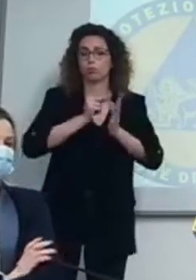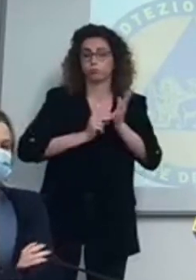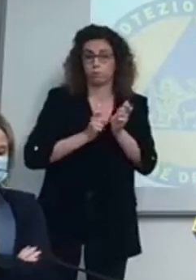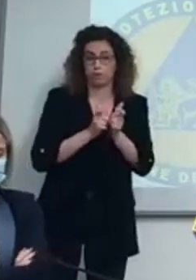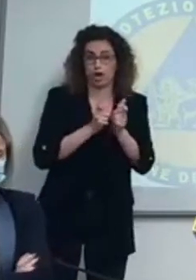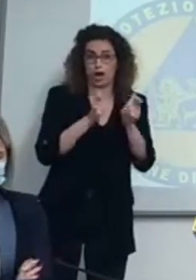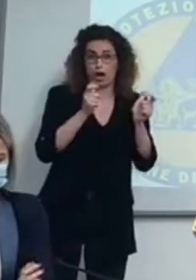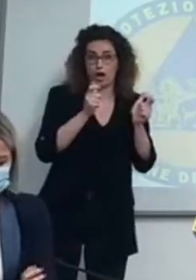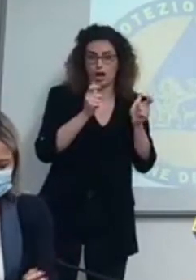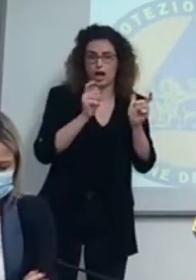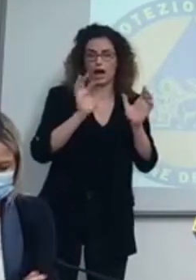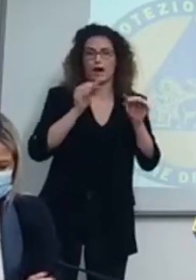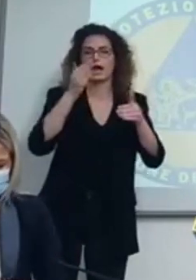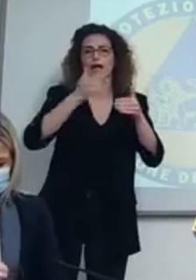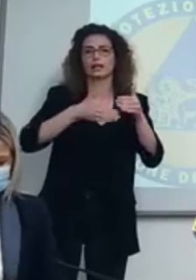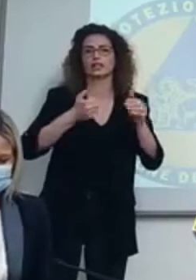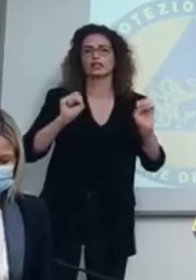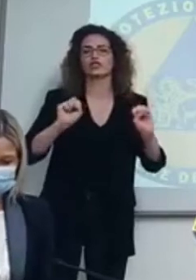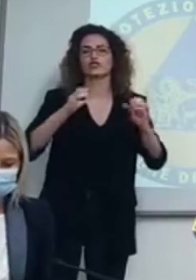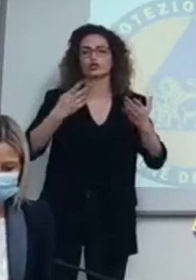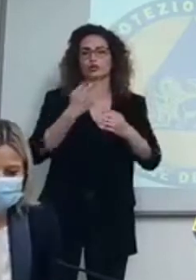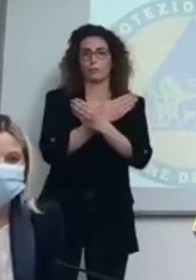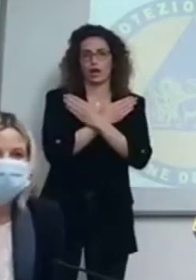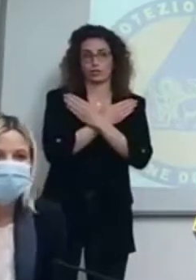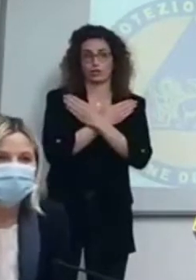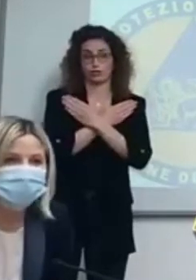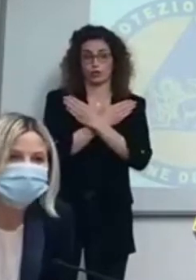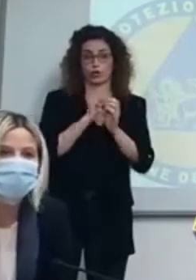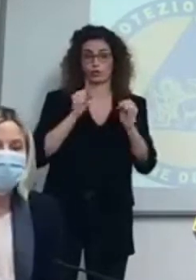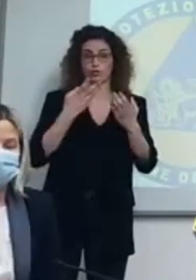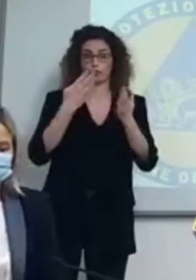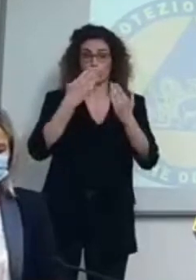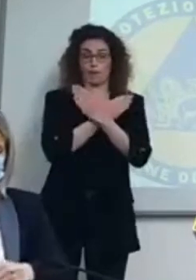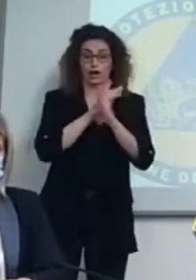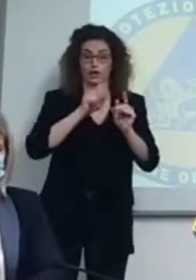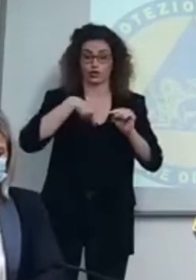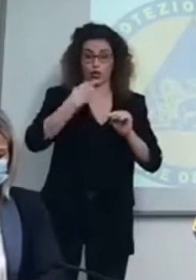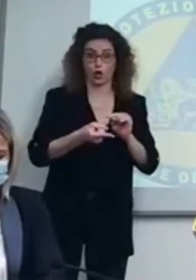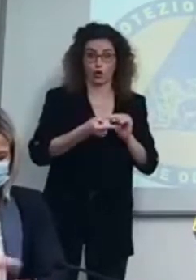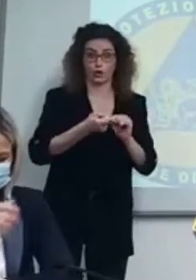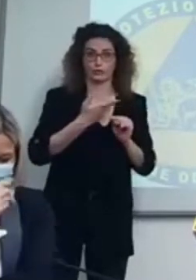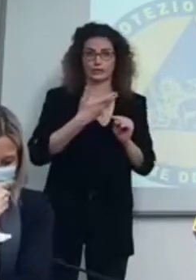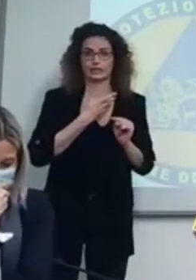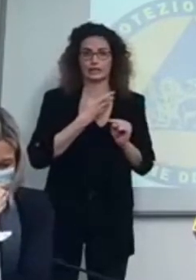prenotazioni fino al 19 di maggio, perché oltre a quella data abbiamo difficoltà